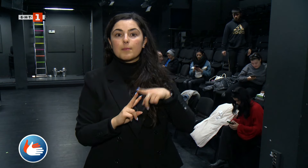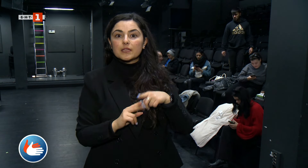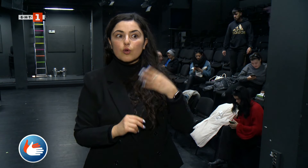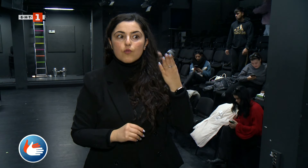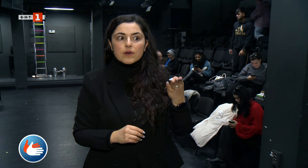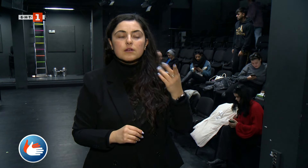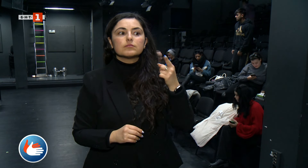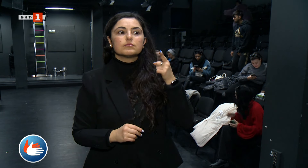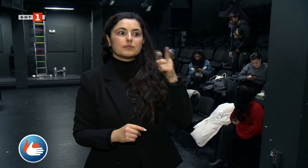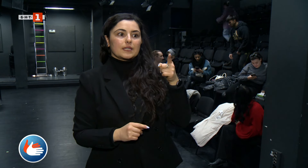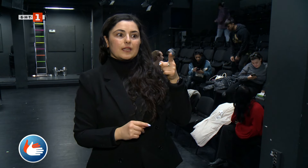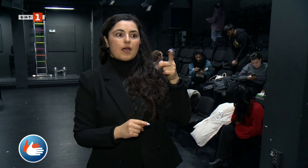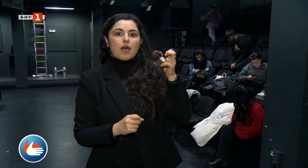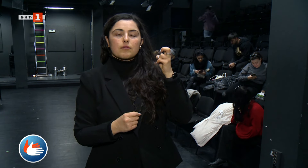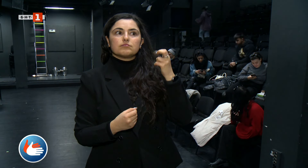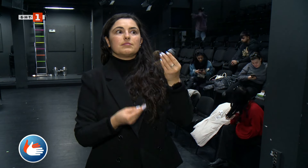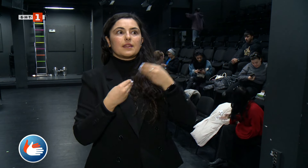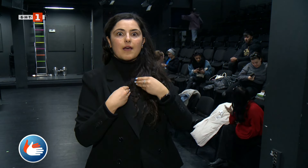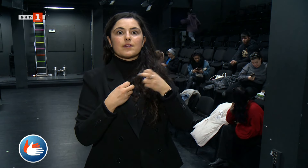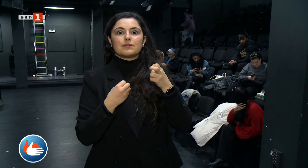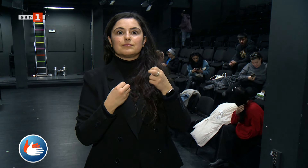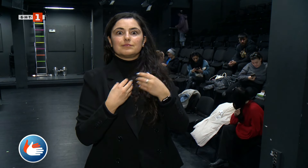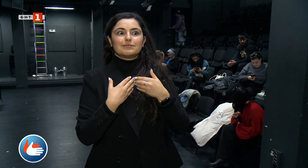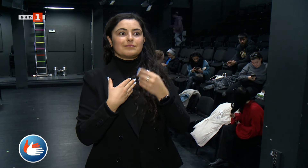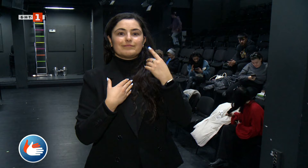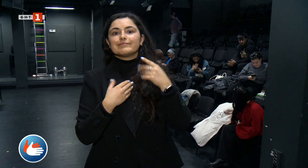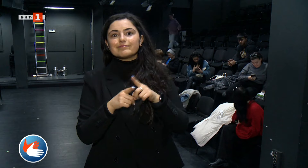Тогава доцент Снежина Петрова ми подаде ръката си,